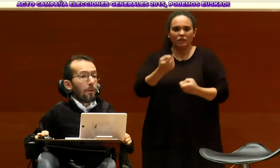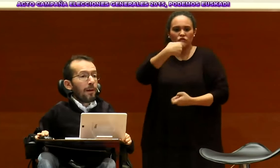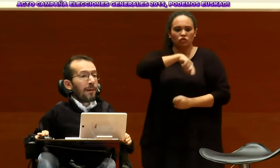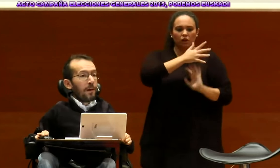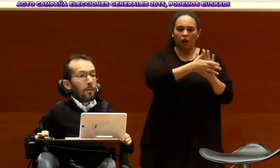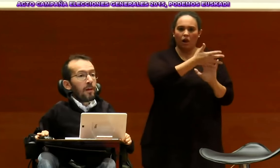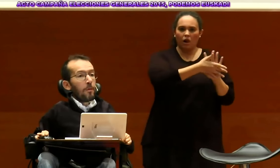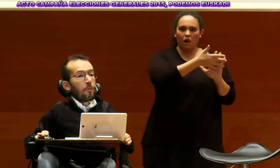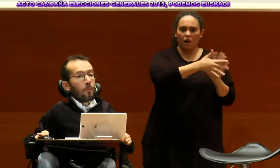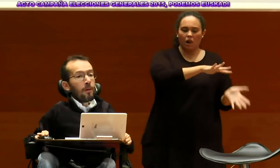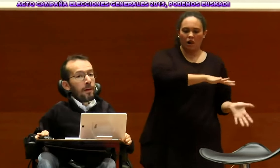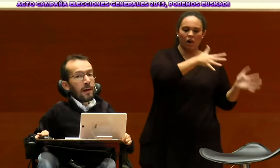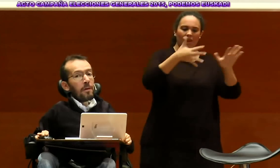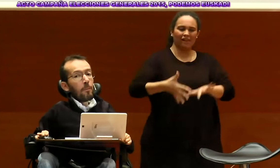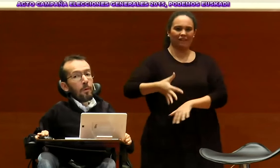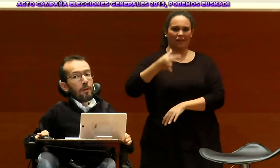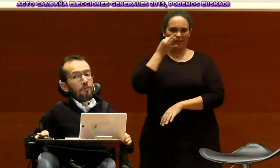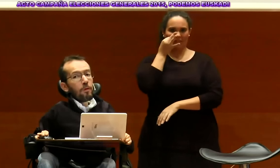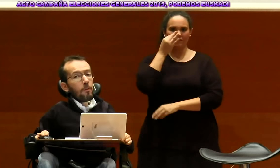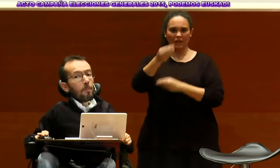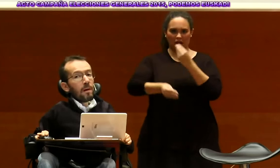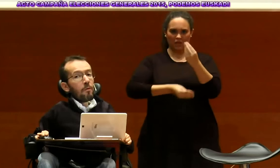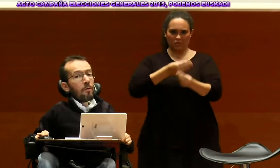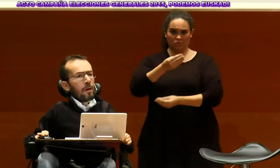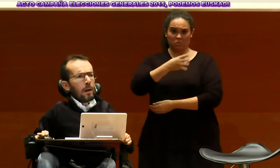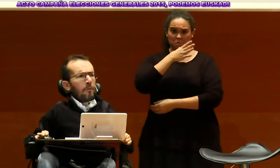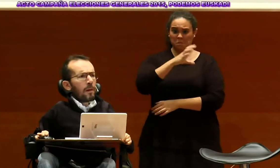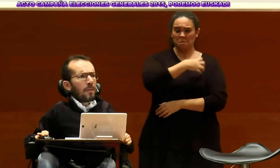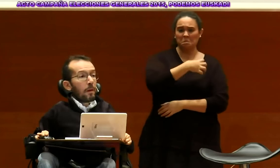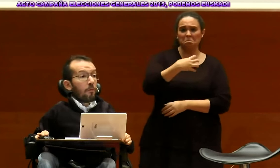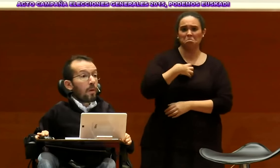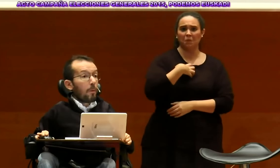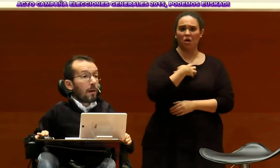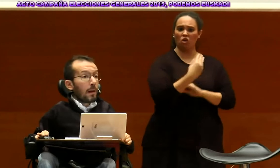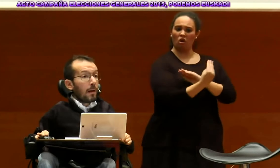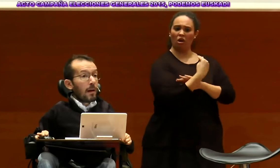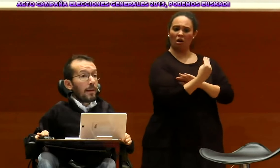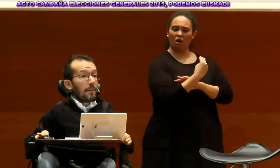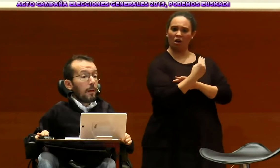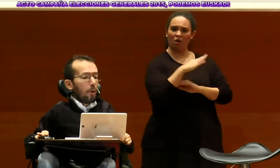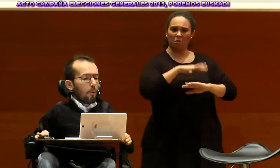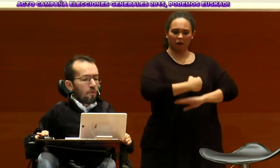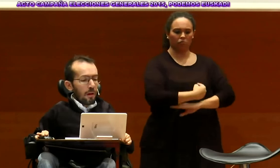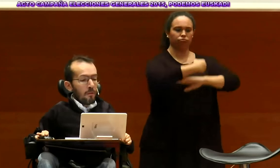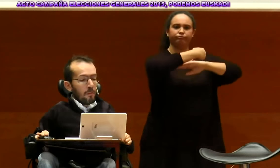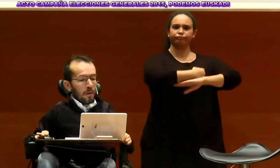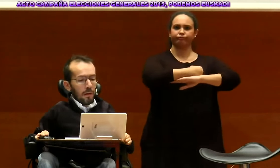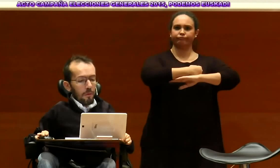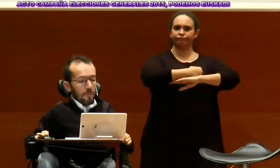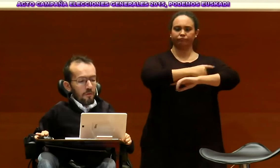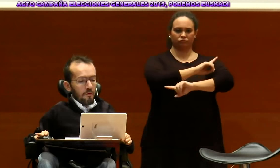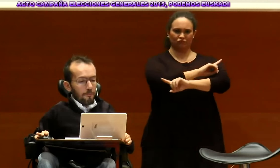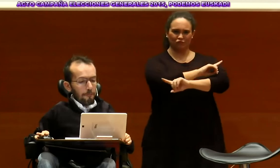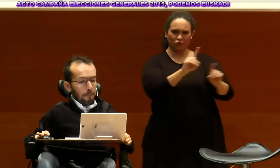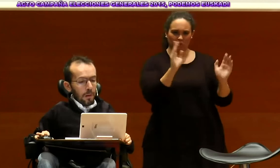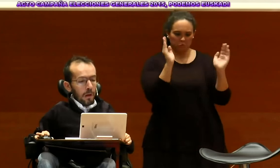hacemos, porque no hay ningún amigo poderoso, ningún banco que nos financie que nos pueda obligar a hacer lo contrario de lo que